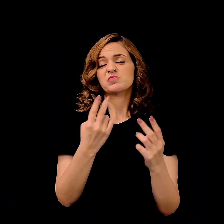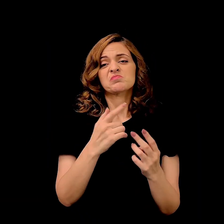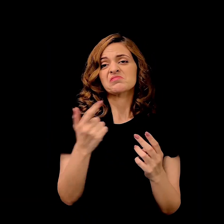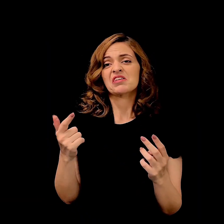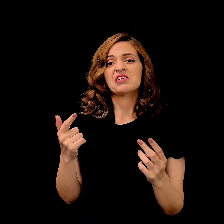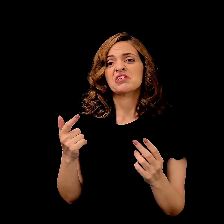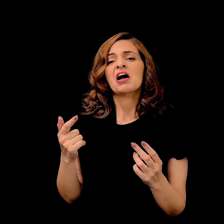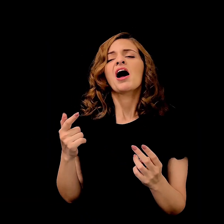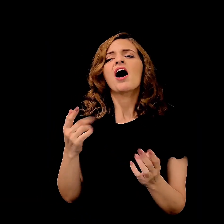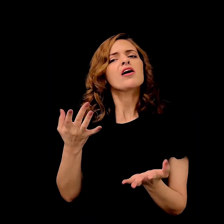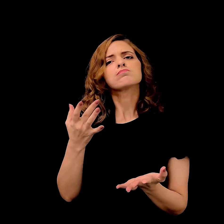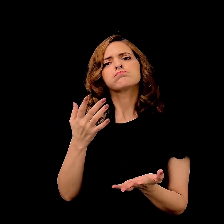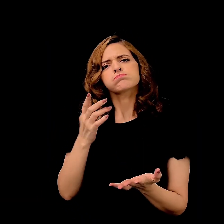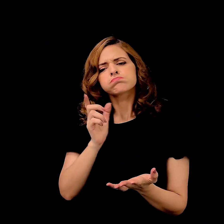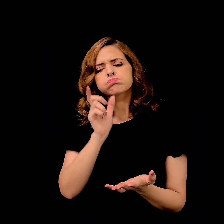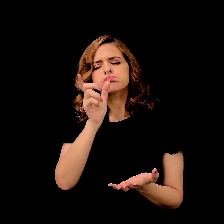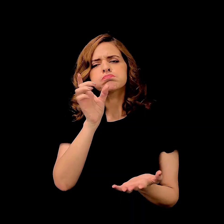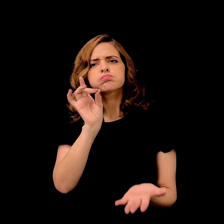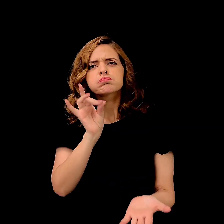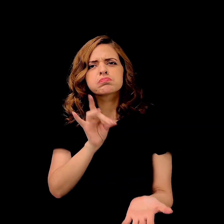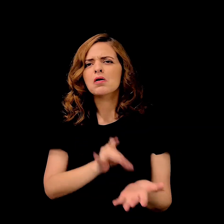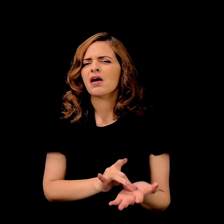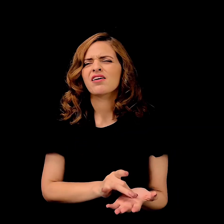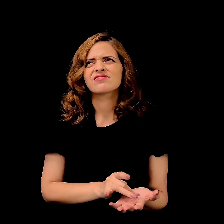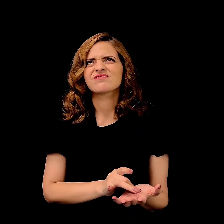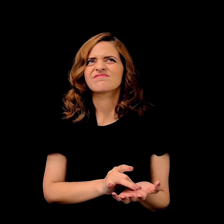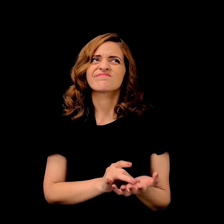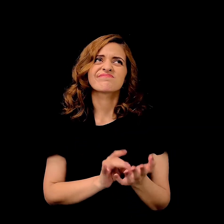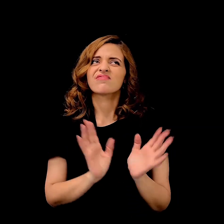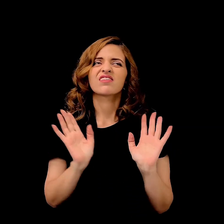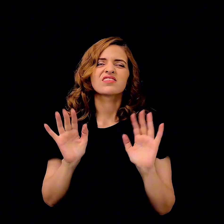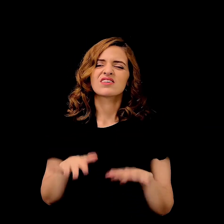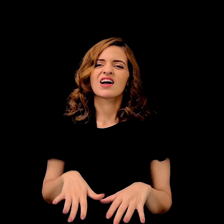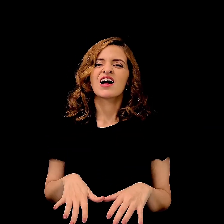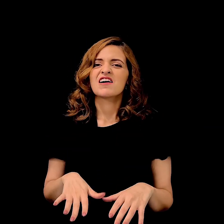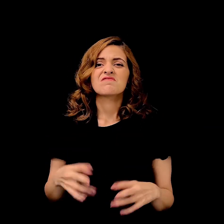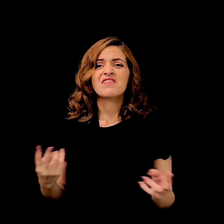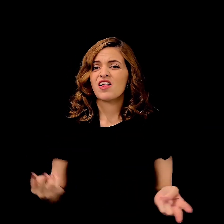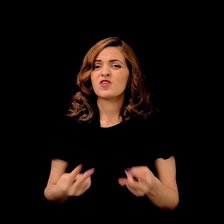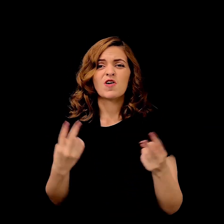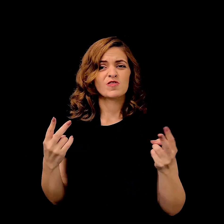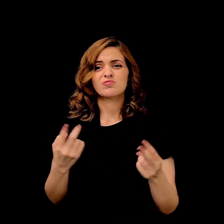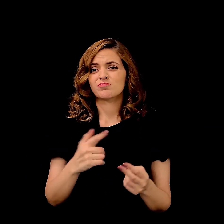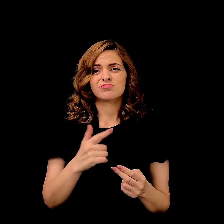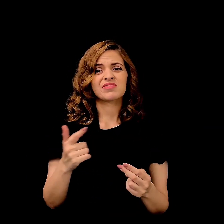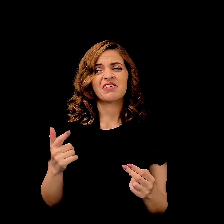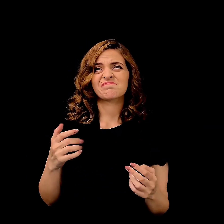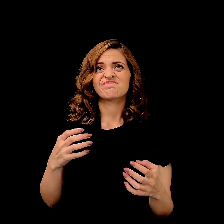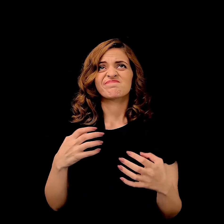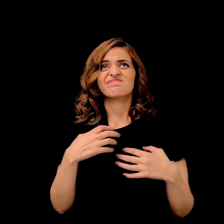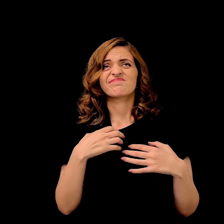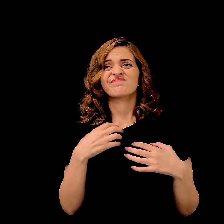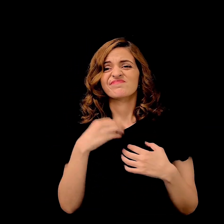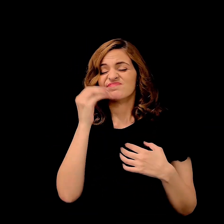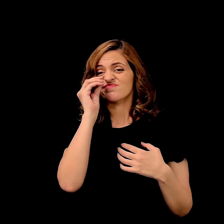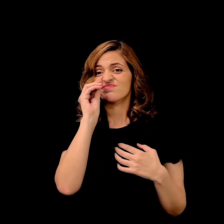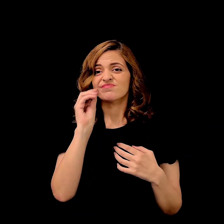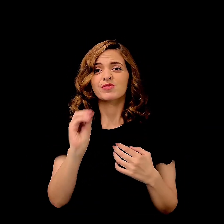palavra empenhada. Ela não dá valor a coisa nenhuma que se